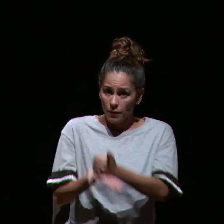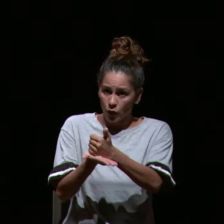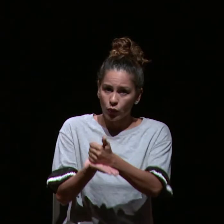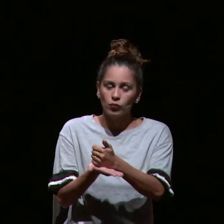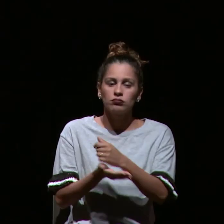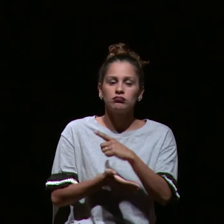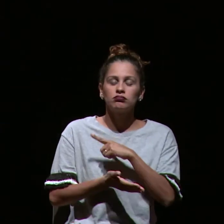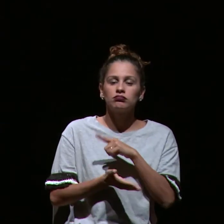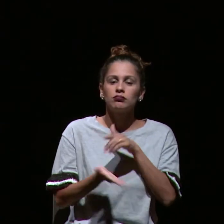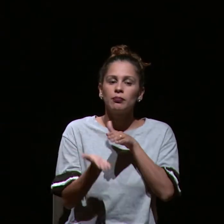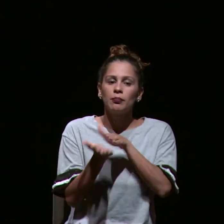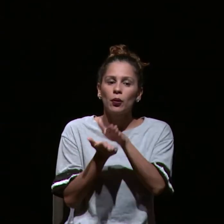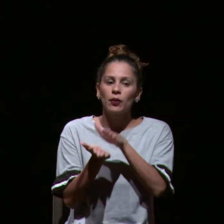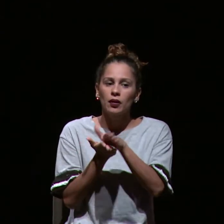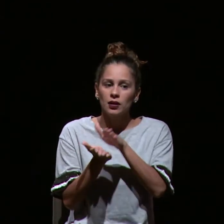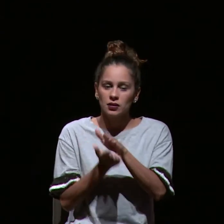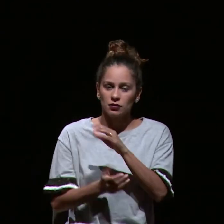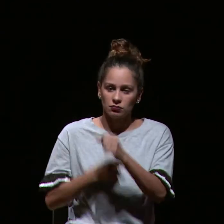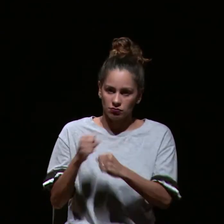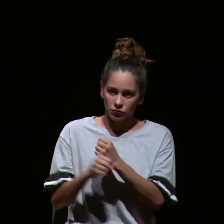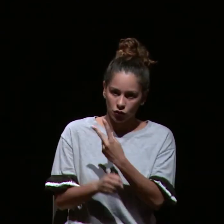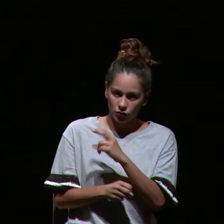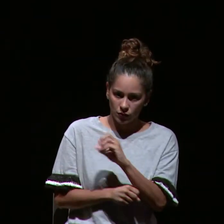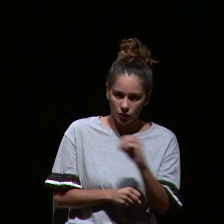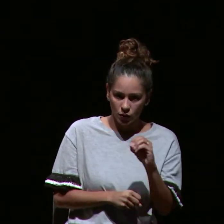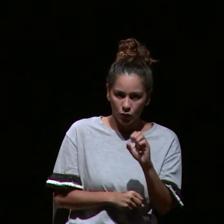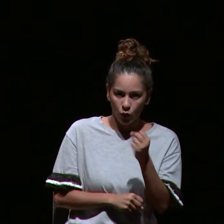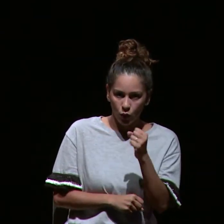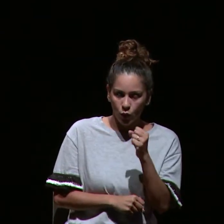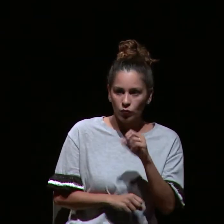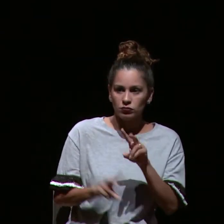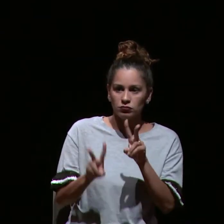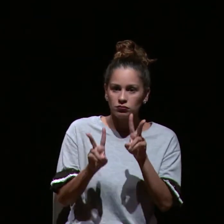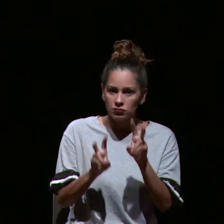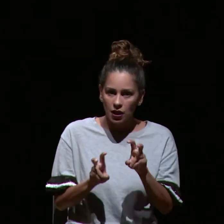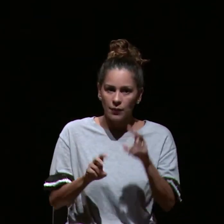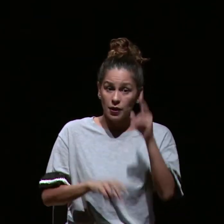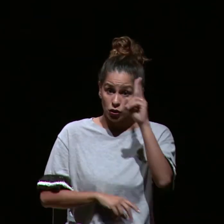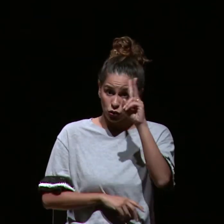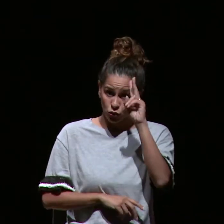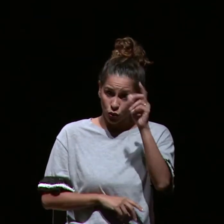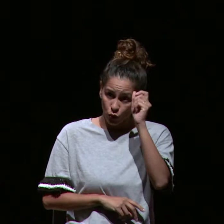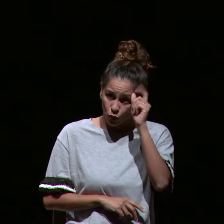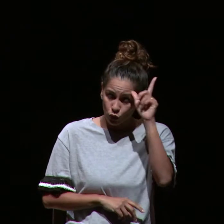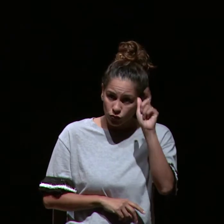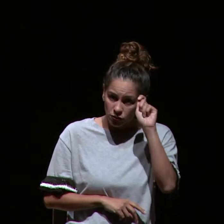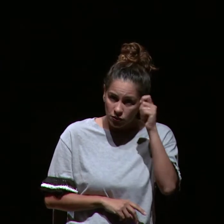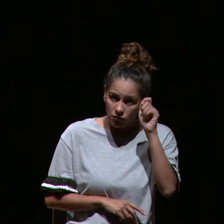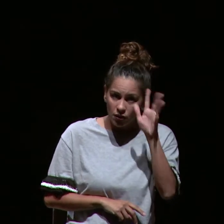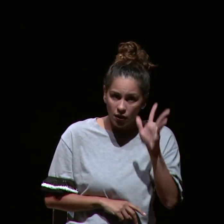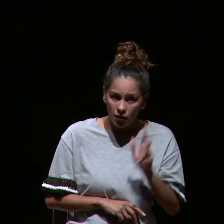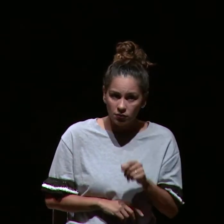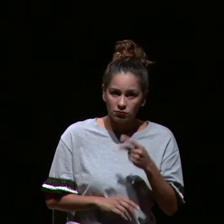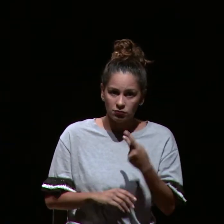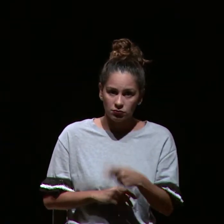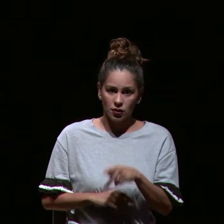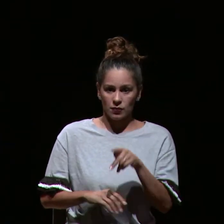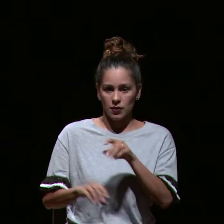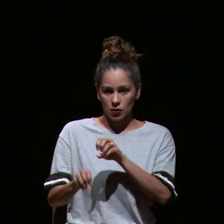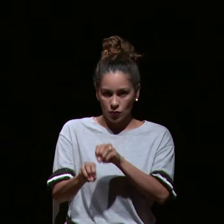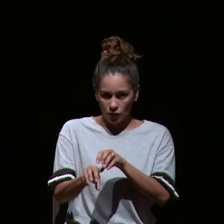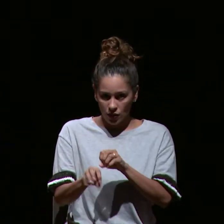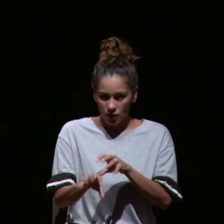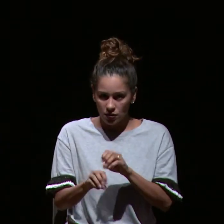uma publicação intitulada Histórias, Culturas e Territórios Negros na Educação, Reflexões Docentes para uma Reeducação das Relações